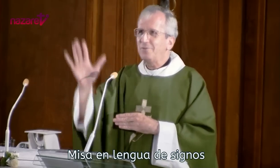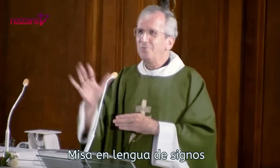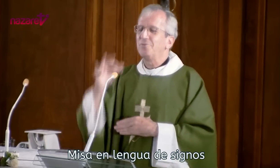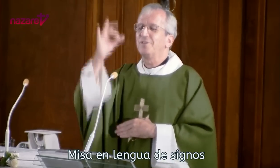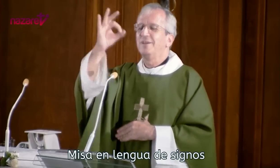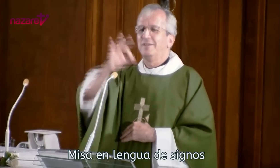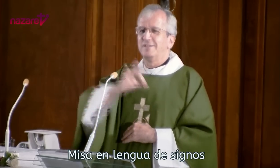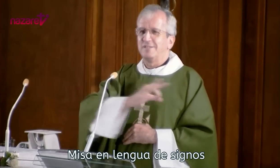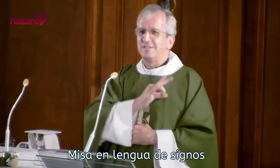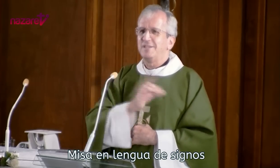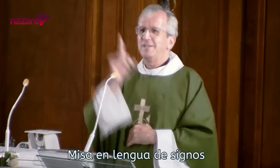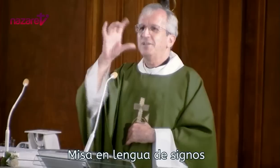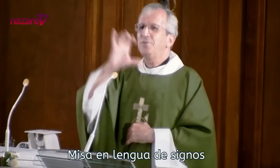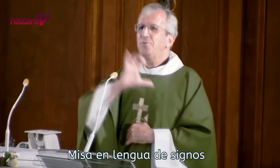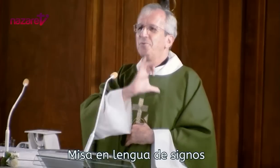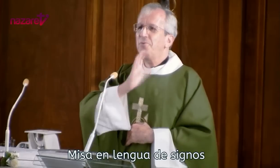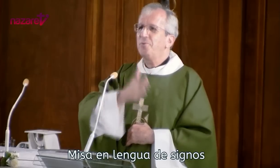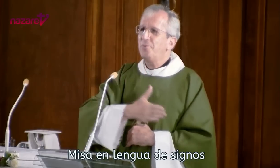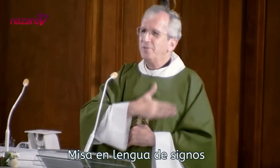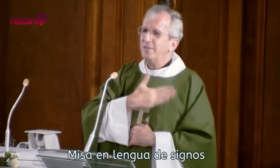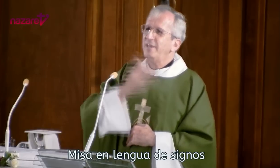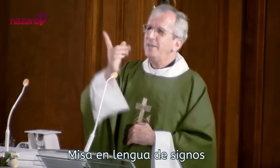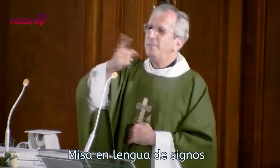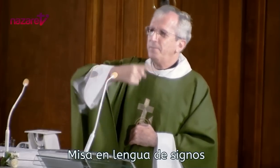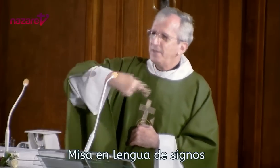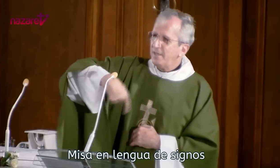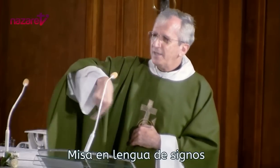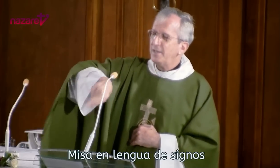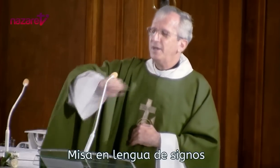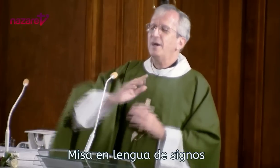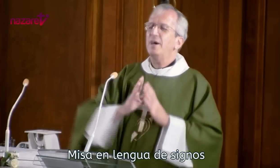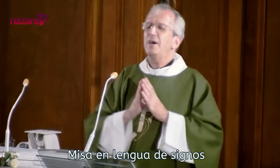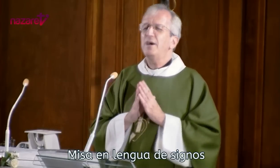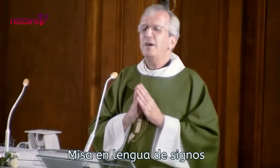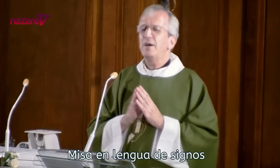plenitud. Señor, ten piedad.